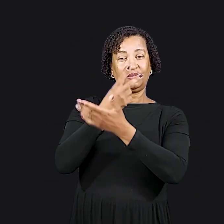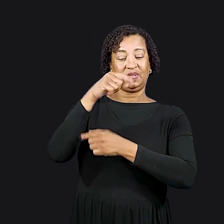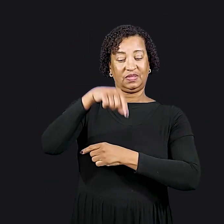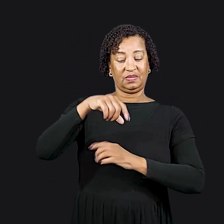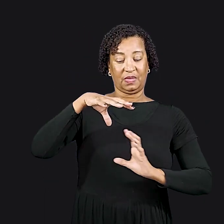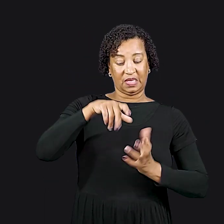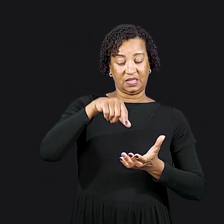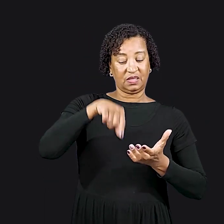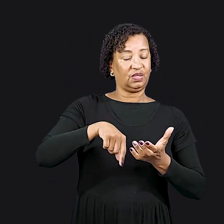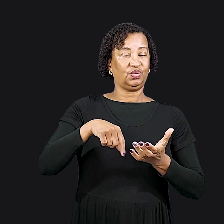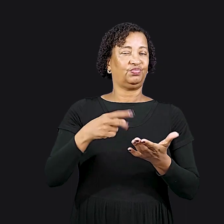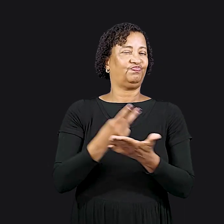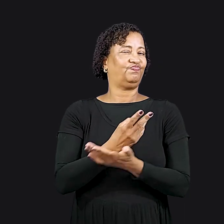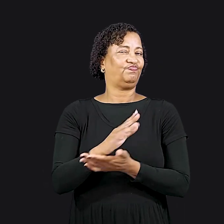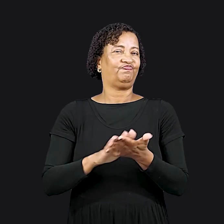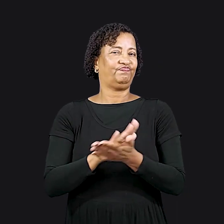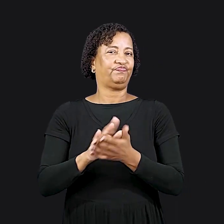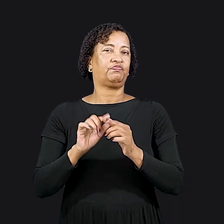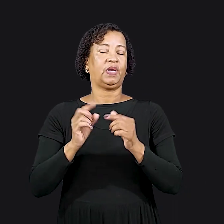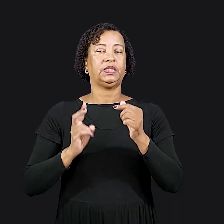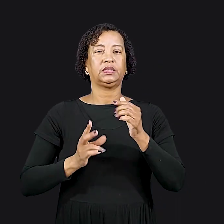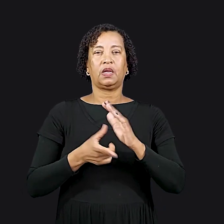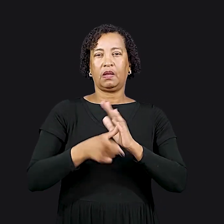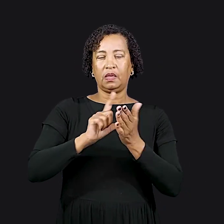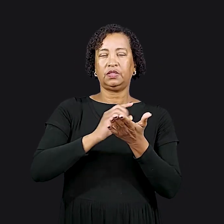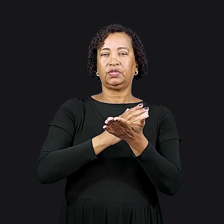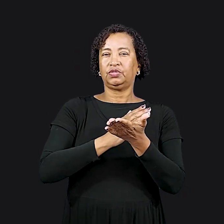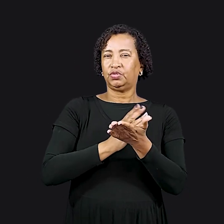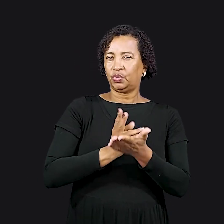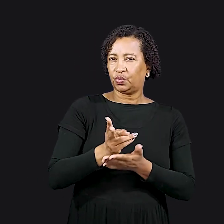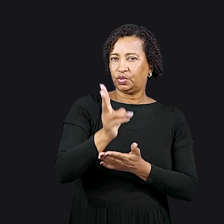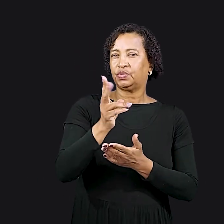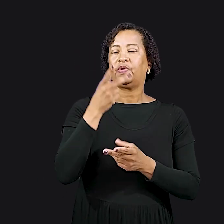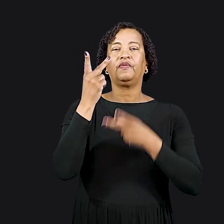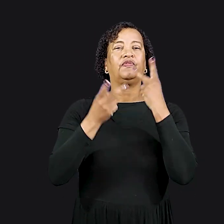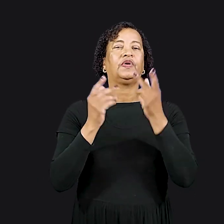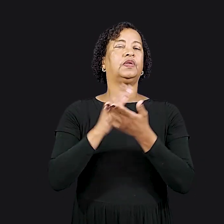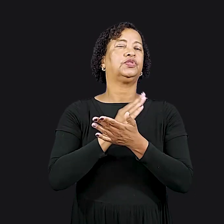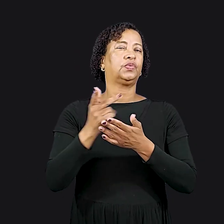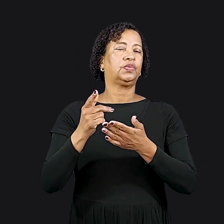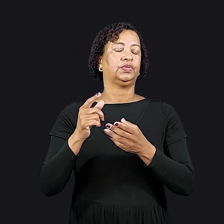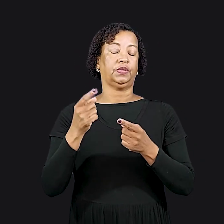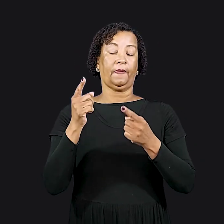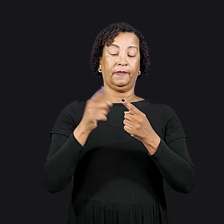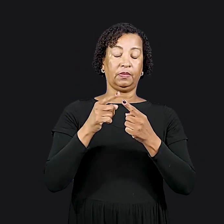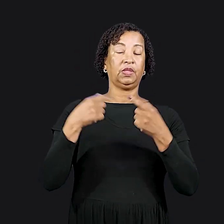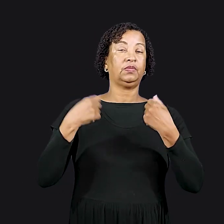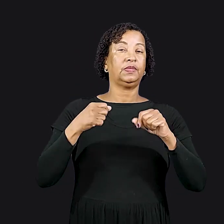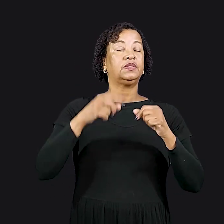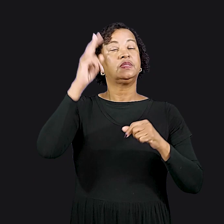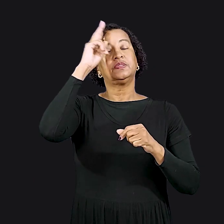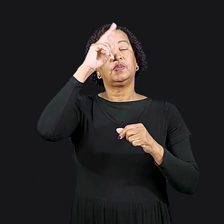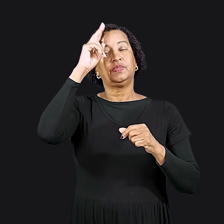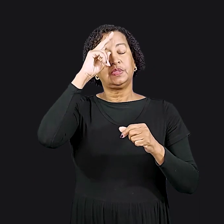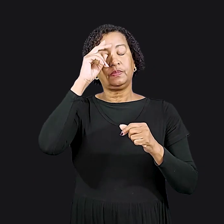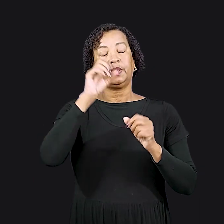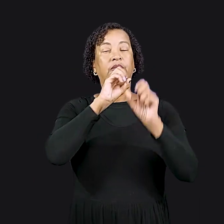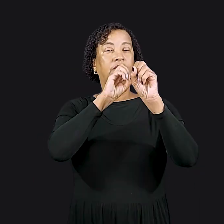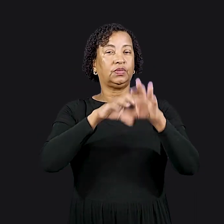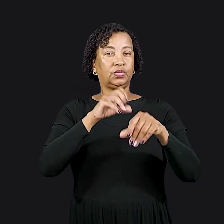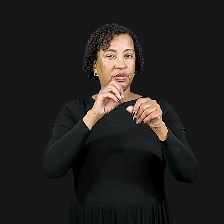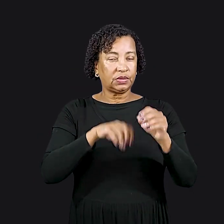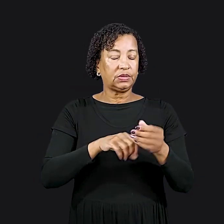mundo. Mas antes de continuarmos, vamos estabelecer alguns pontos. Primeiro, devemos nos lembrar que nos ensinamentos desses